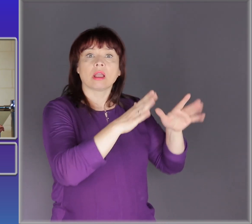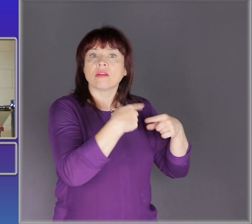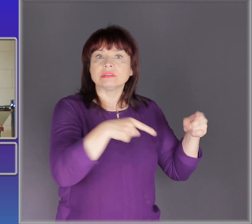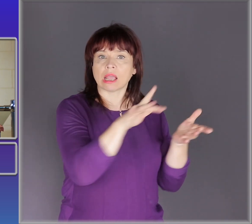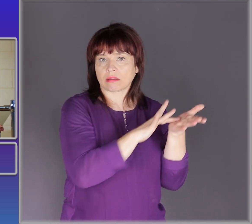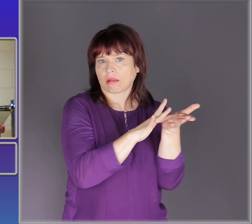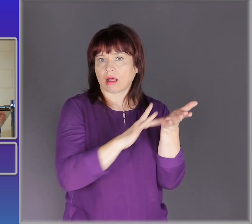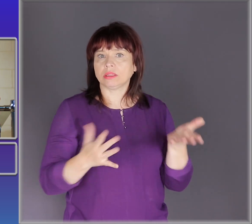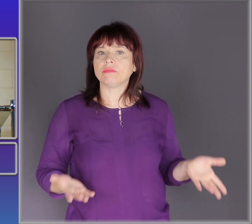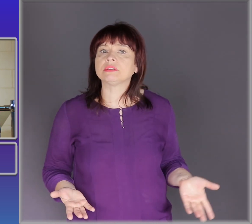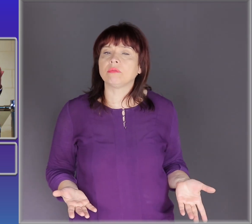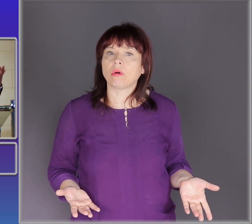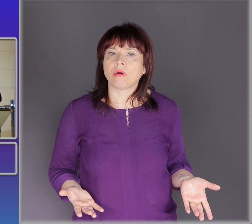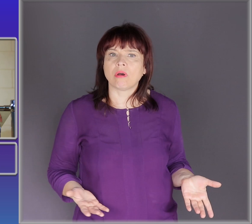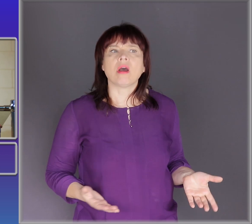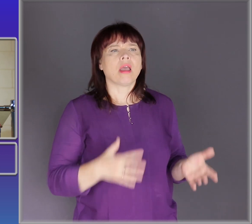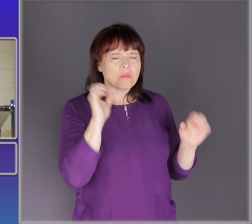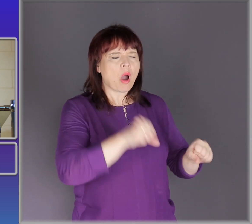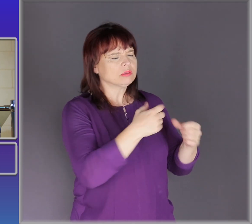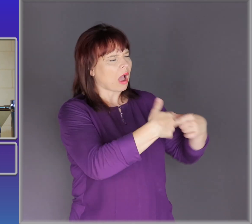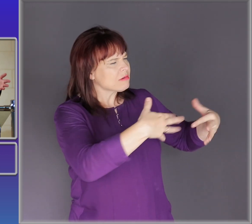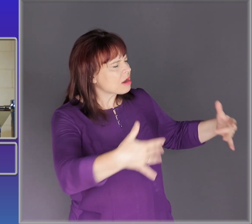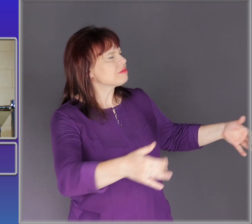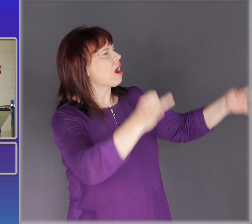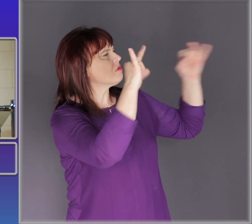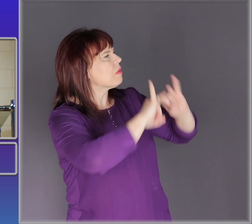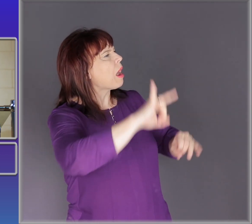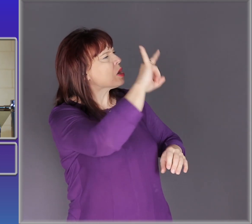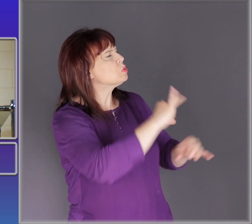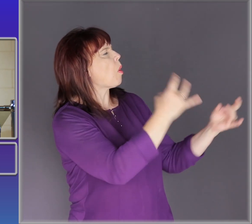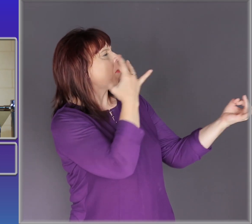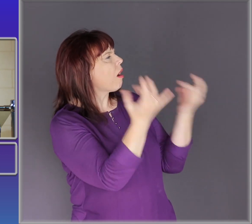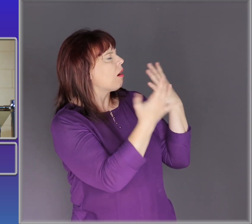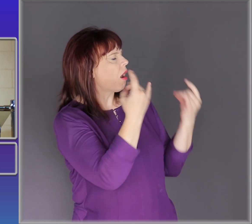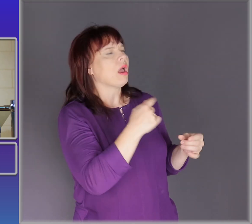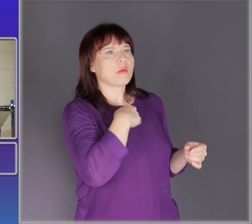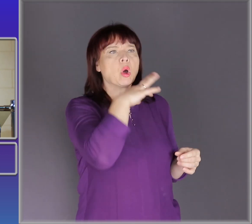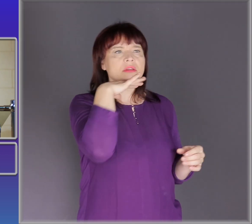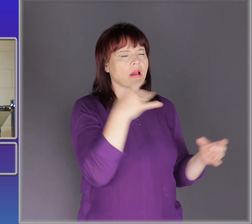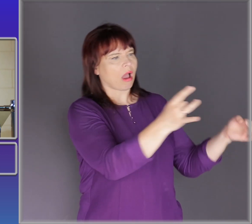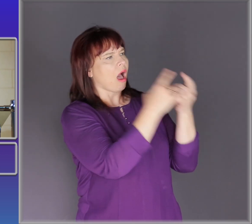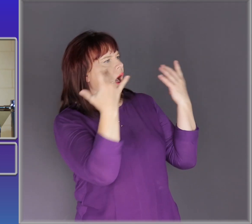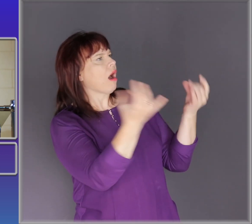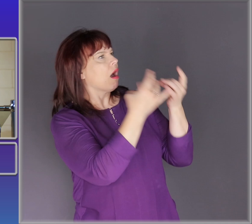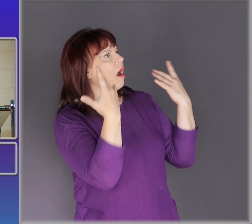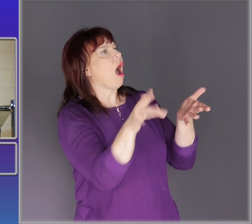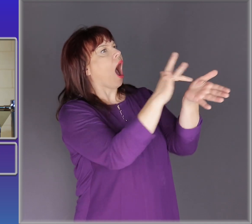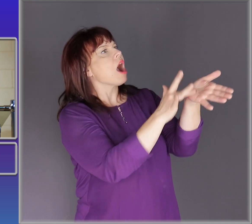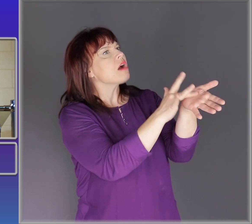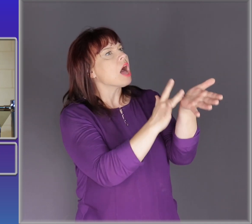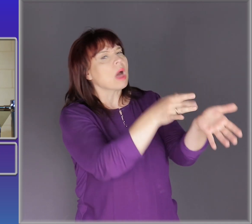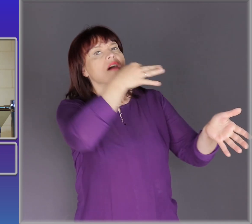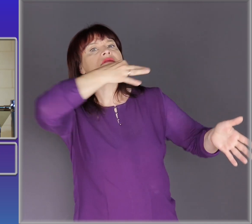истории которые нам на рассказали вот почему вот было такая история а вот тут а вот он подумал такая мысль